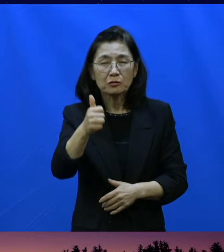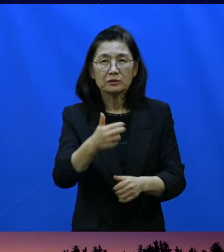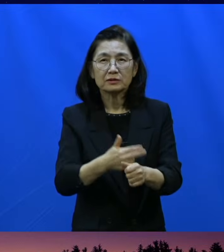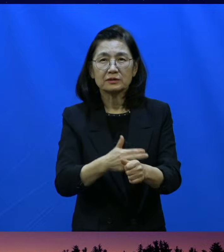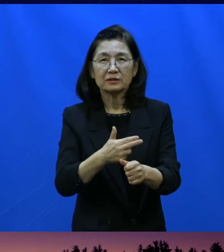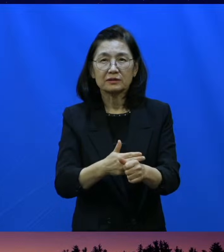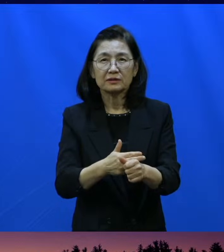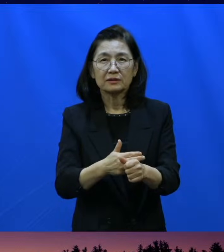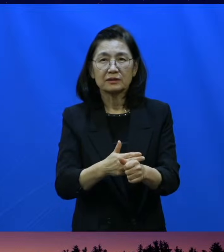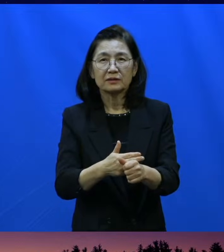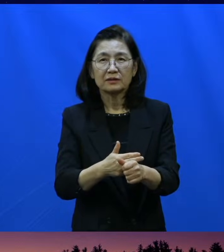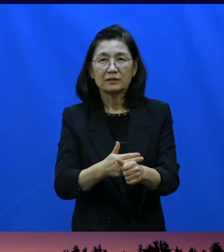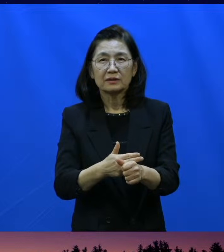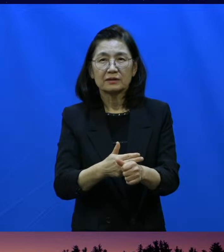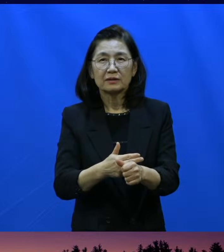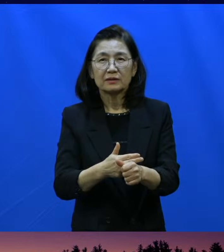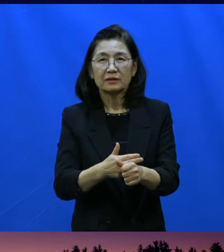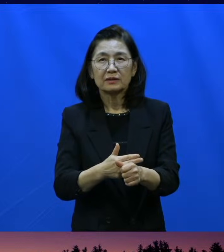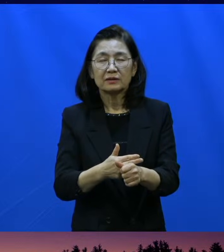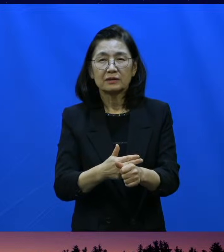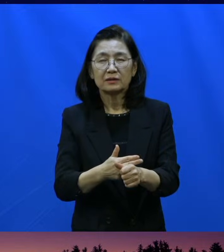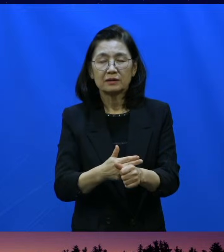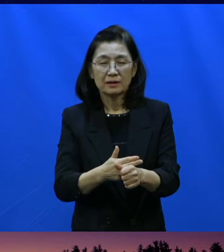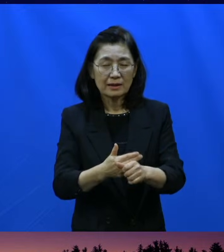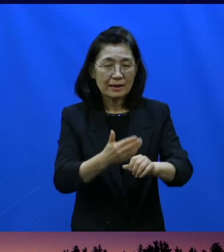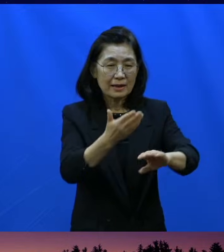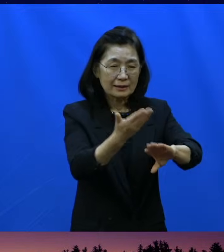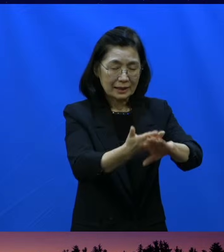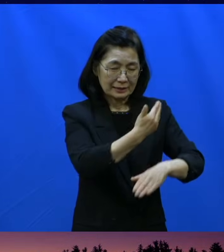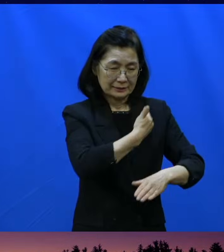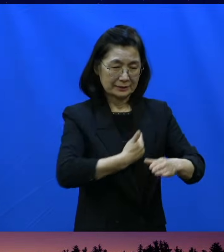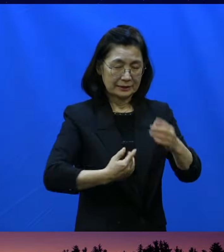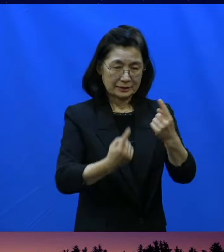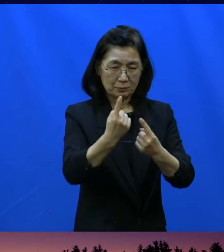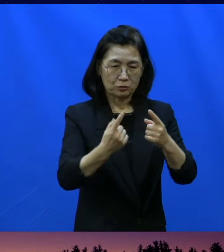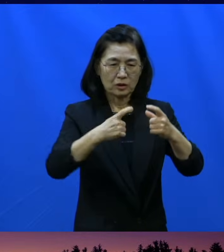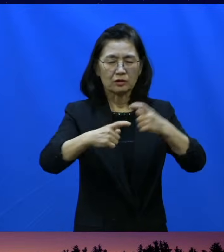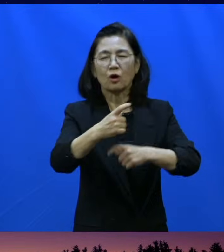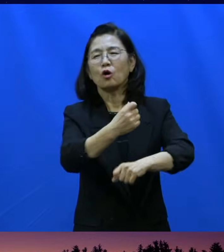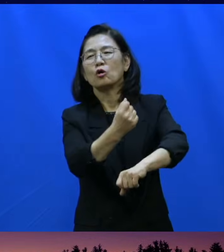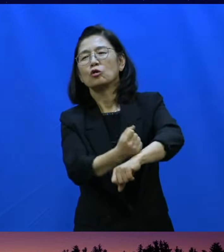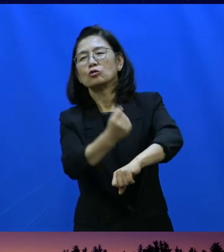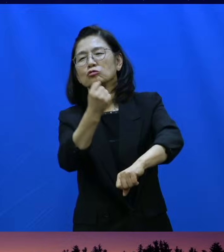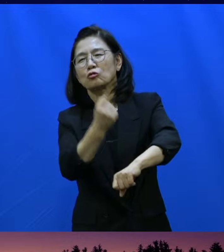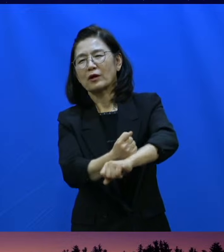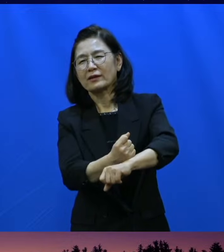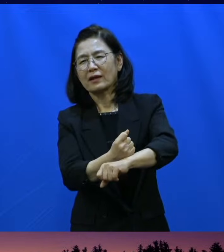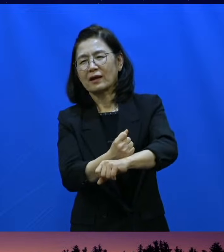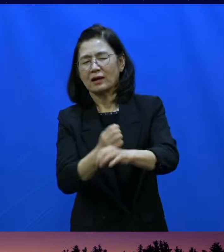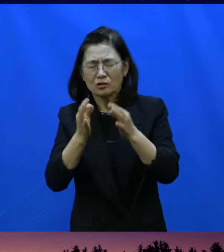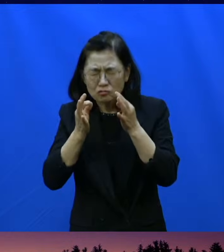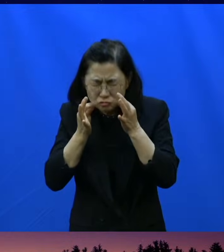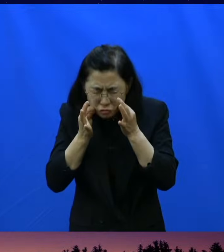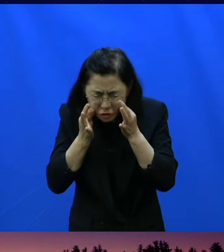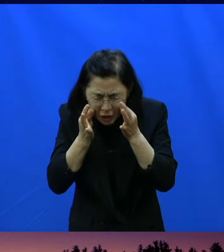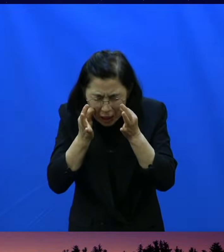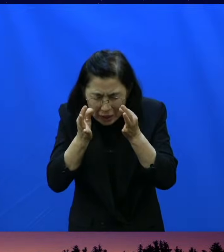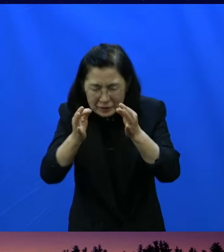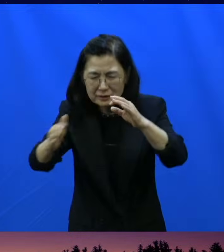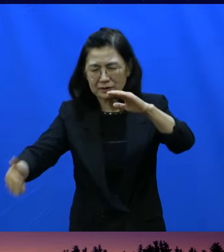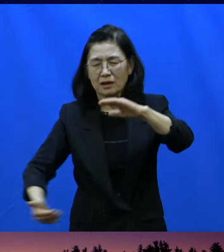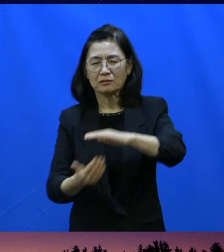예, 지금 그러잖아요. 내가 모든 사도보다 더 많이 수고했다. 최선을 다했다. 결코 대충 살지